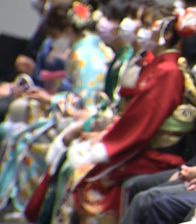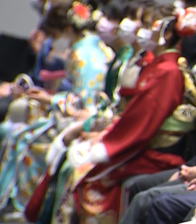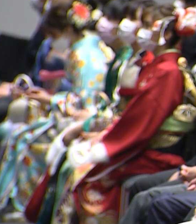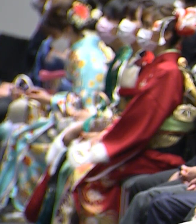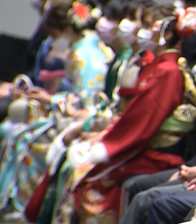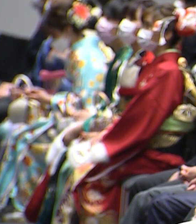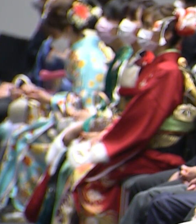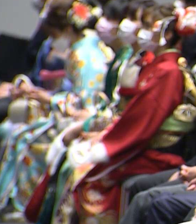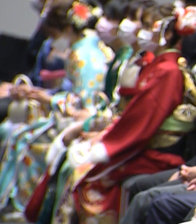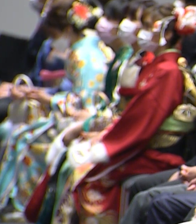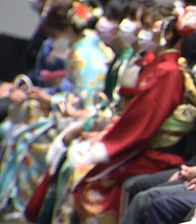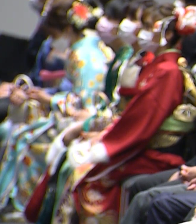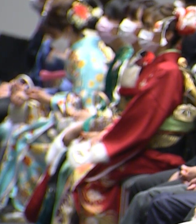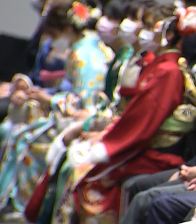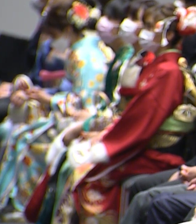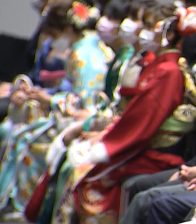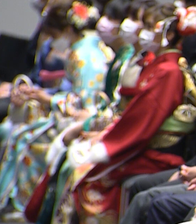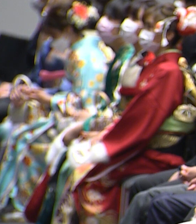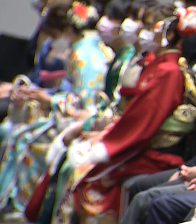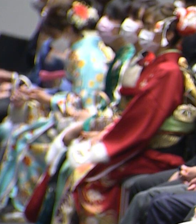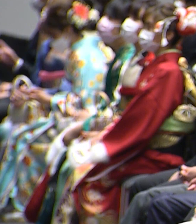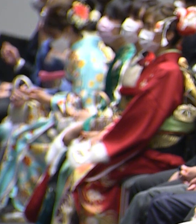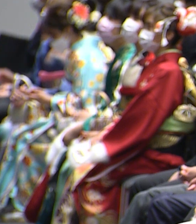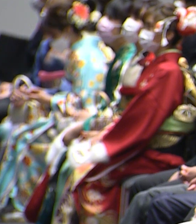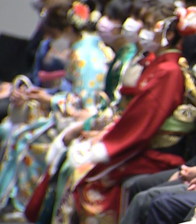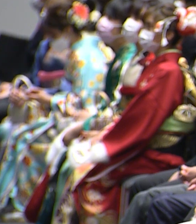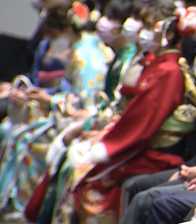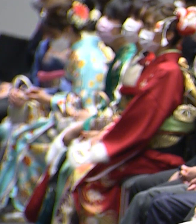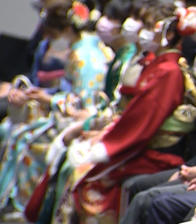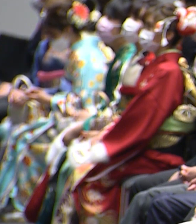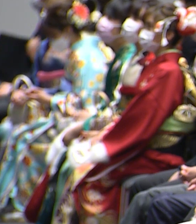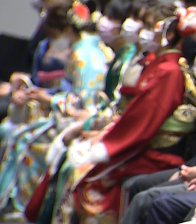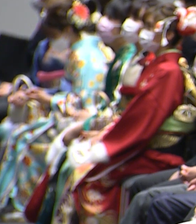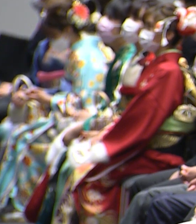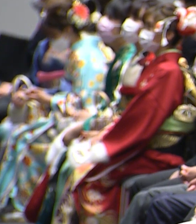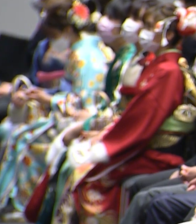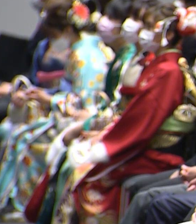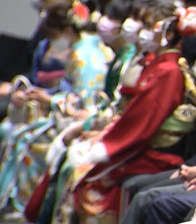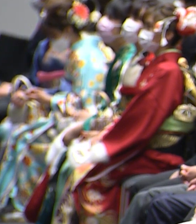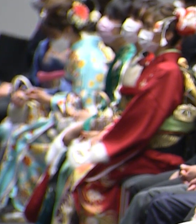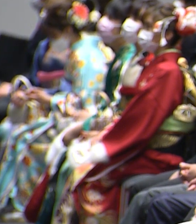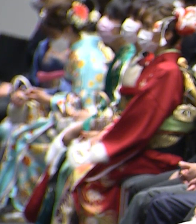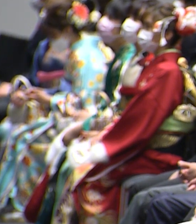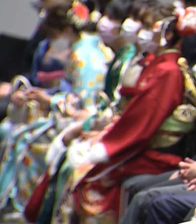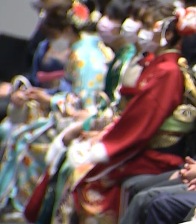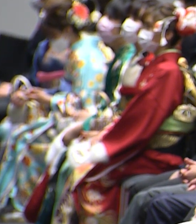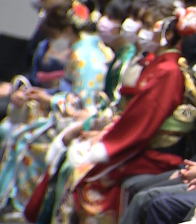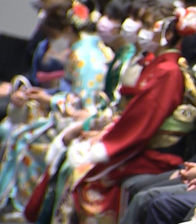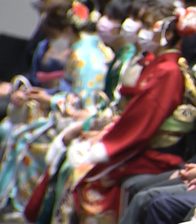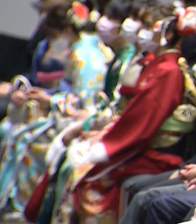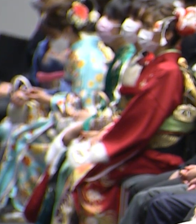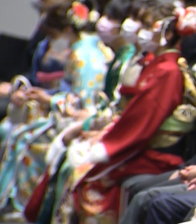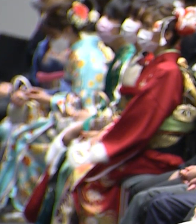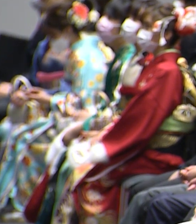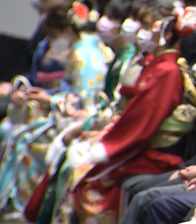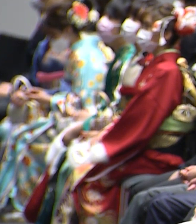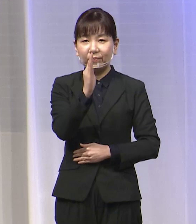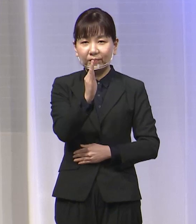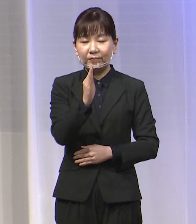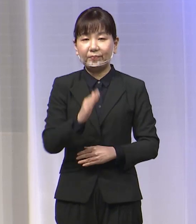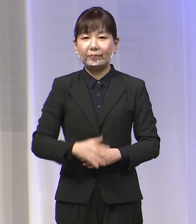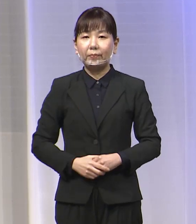て自分の人生を自分の力で切り開いてください